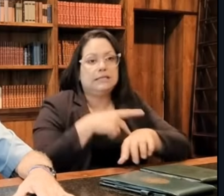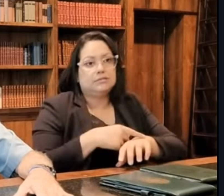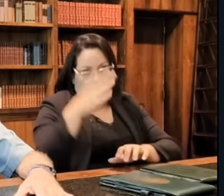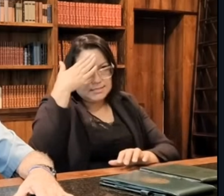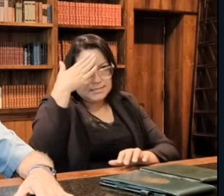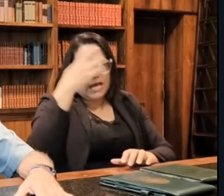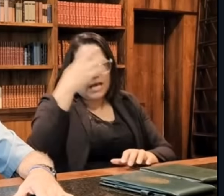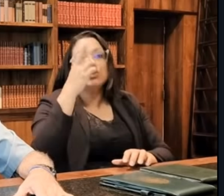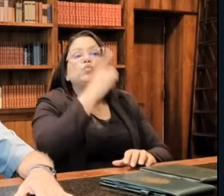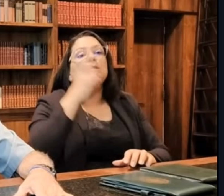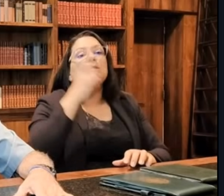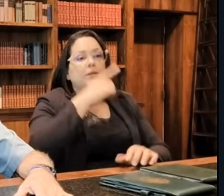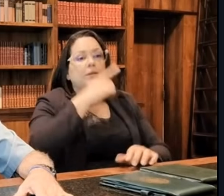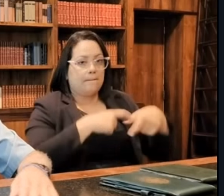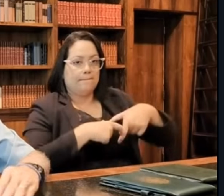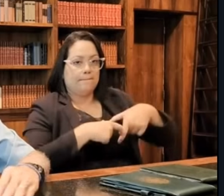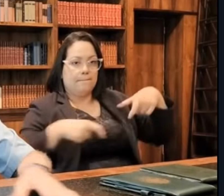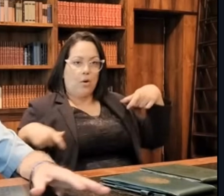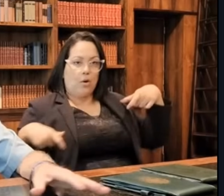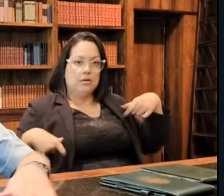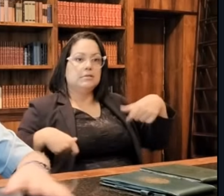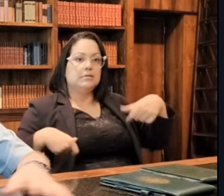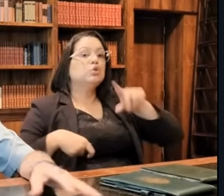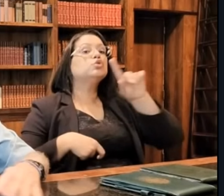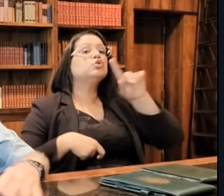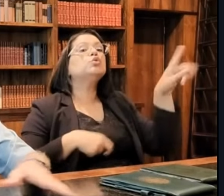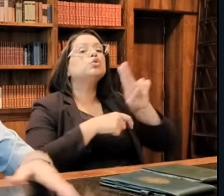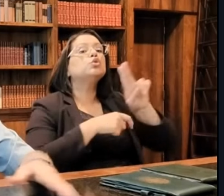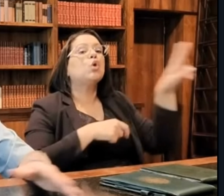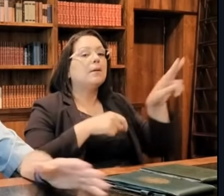da posse. O nome de